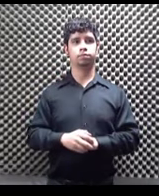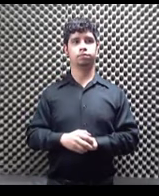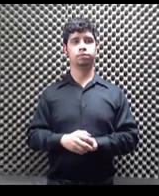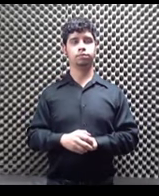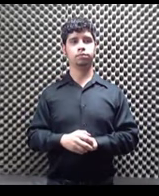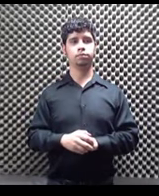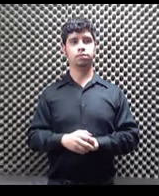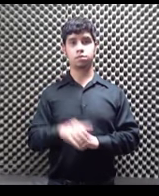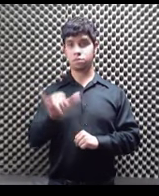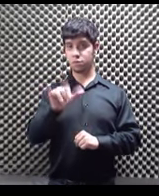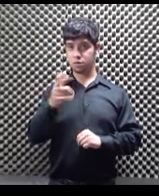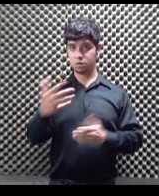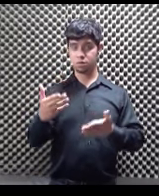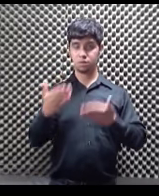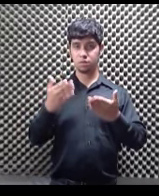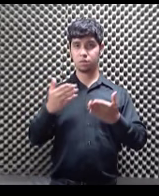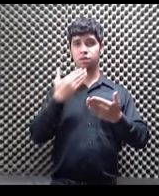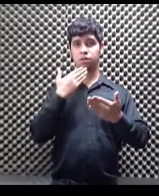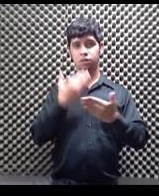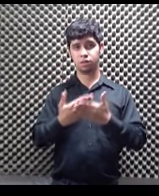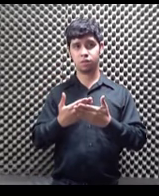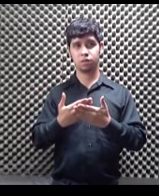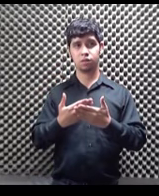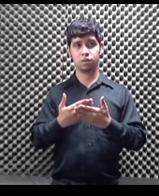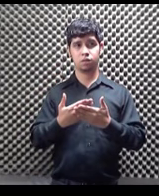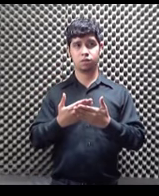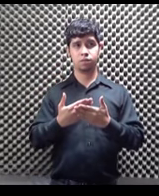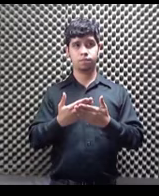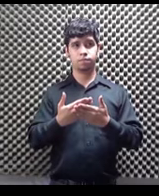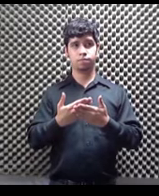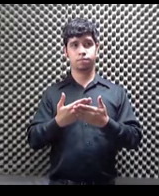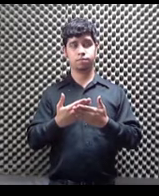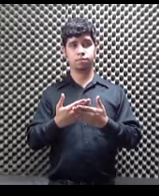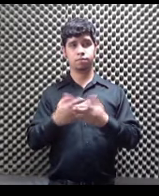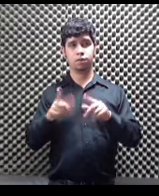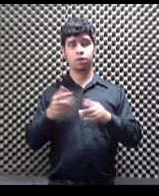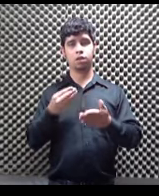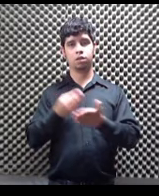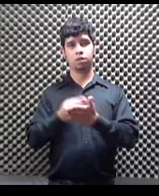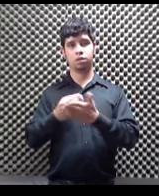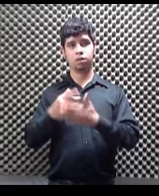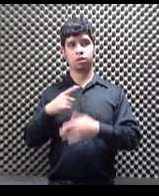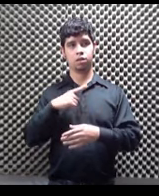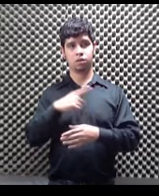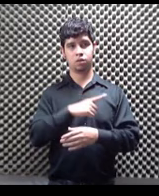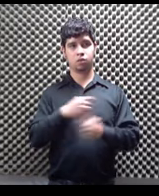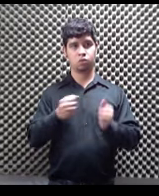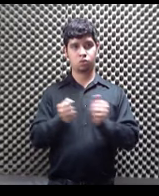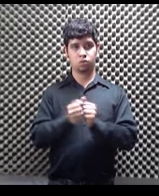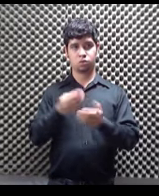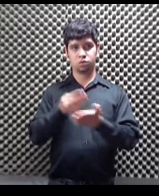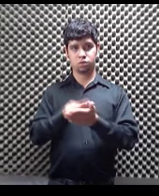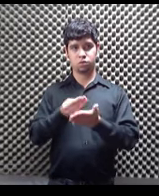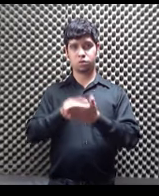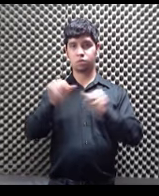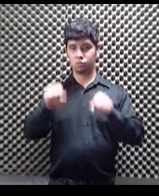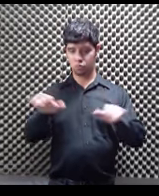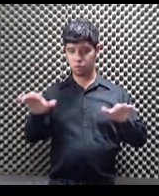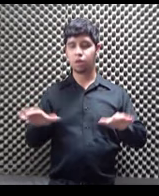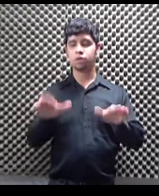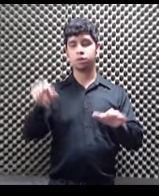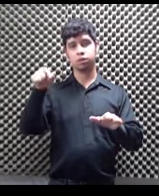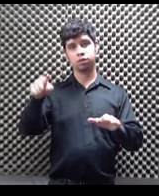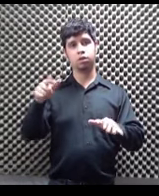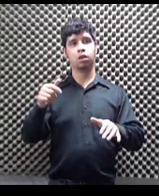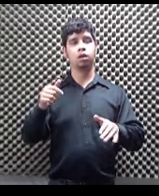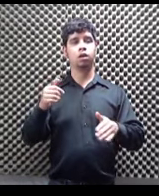Bueno, y darle las gracias a la Comisión Especial Conjunta para Donativos Legislativos, que con esos fondos es que se pudo hacer esa